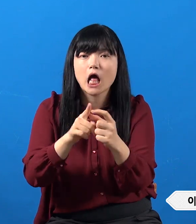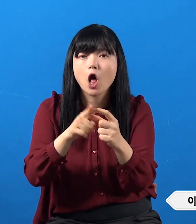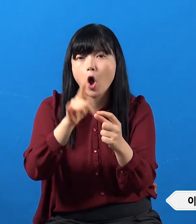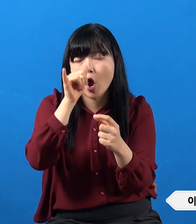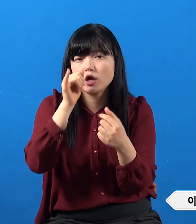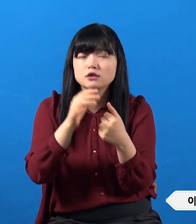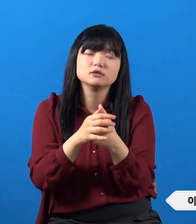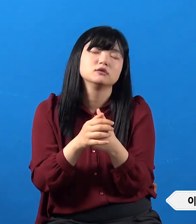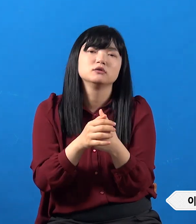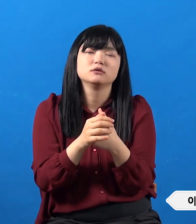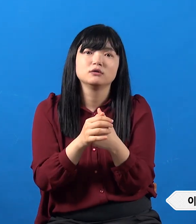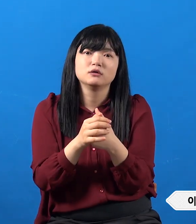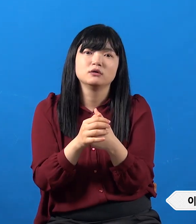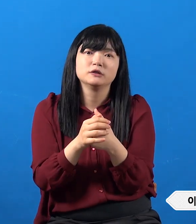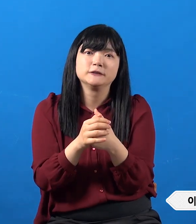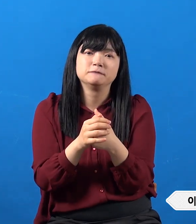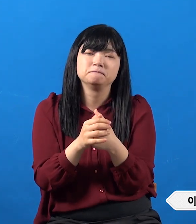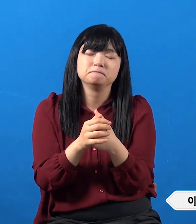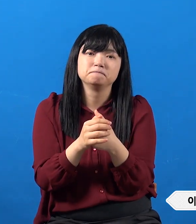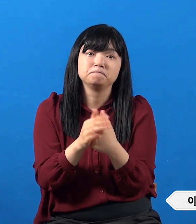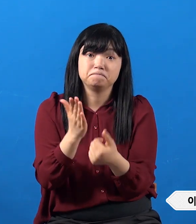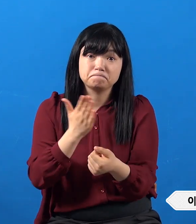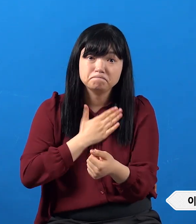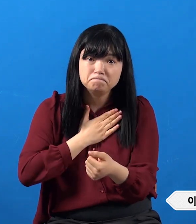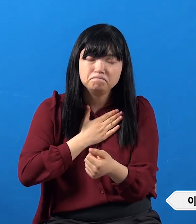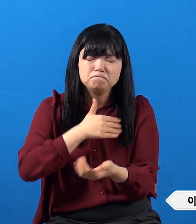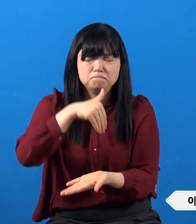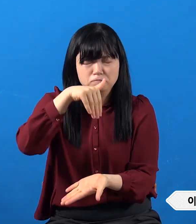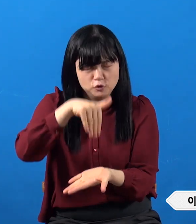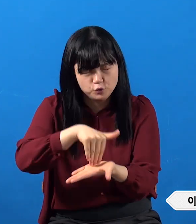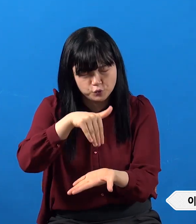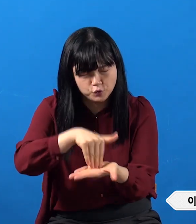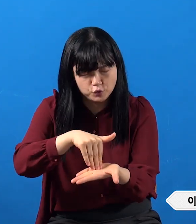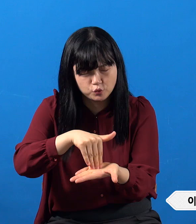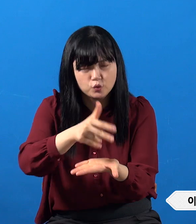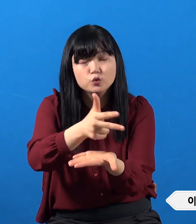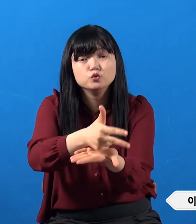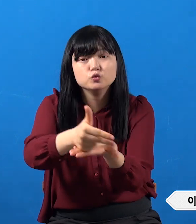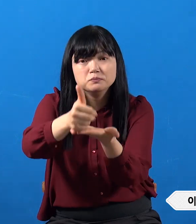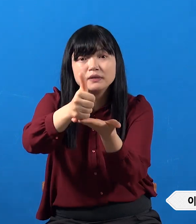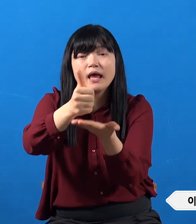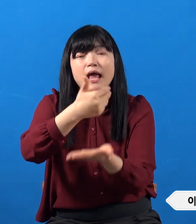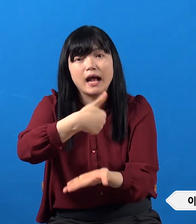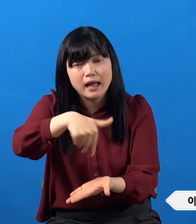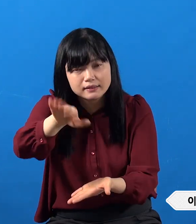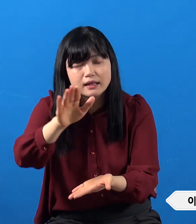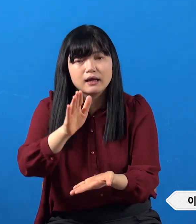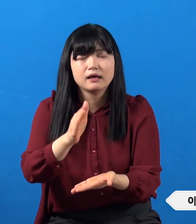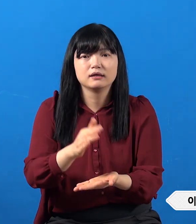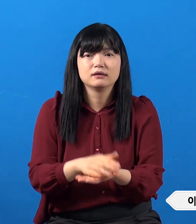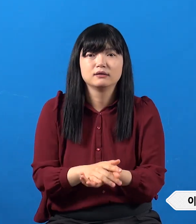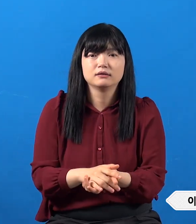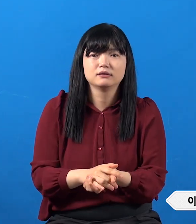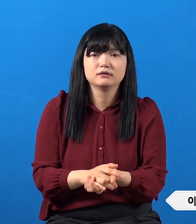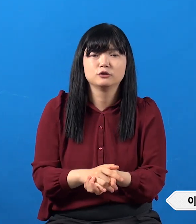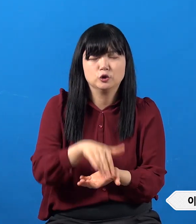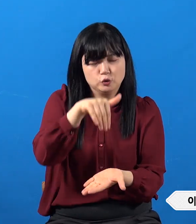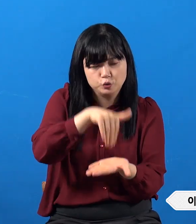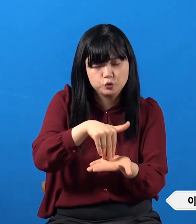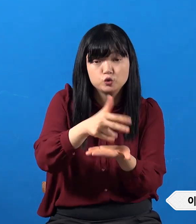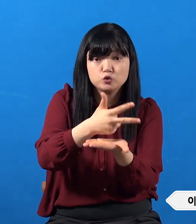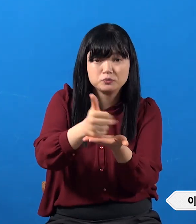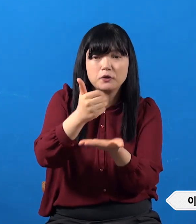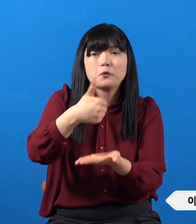빠져 있어요. 예? 내가 뉘우치고 주께로 갔으니. 뉘우치고 내가 주께로